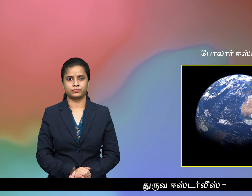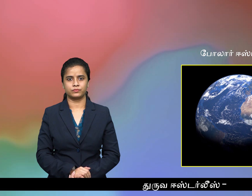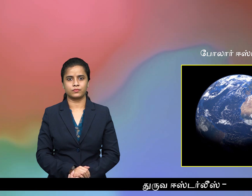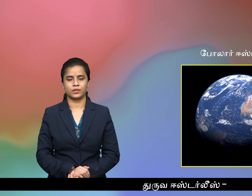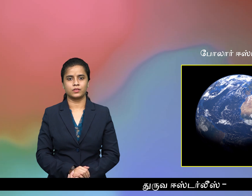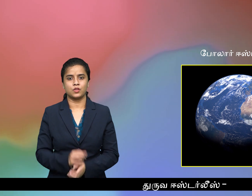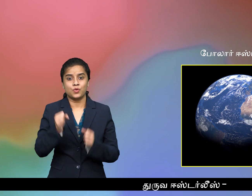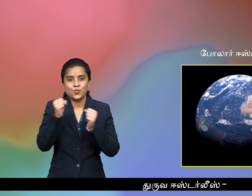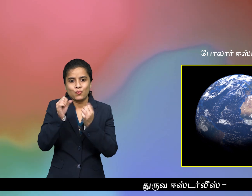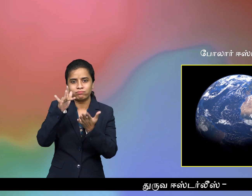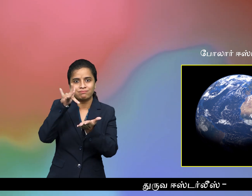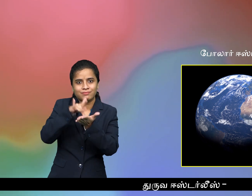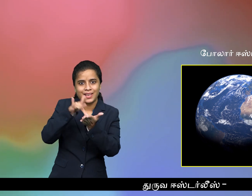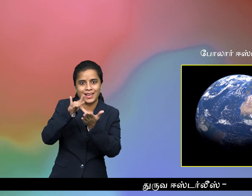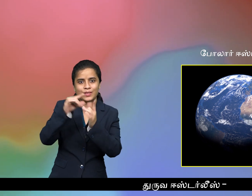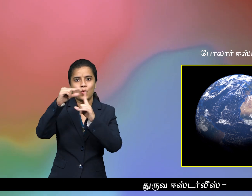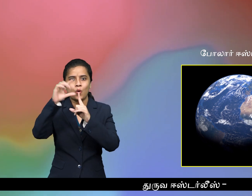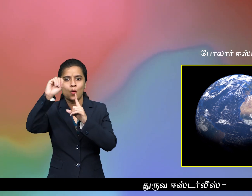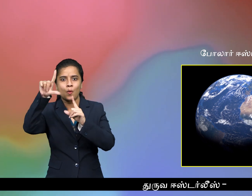துருவ ஈஸ்டர்லீஸ்.